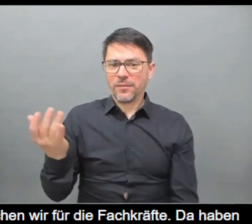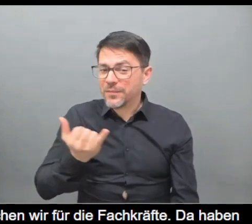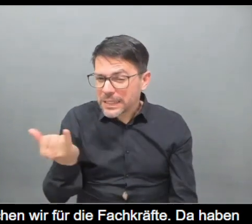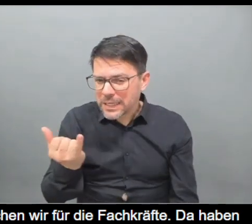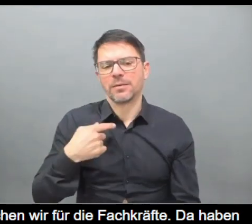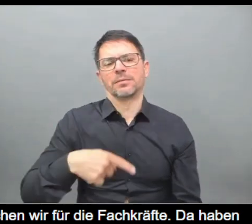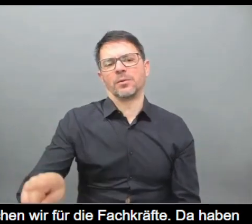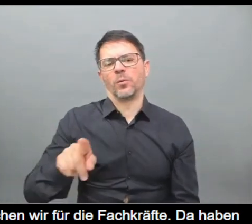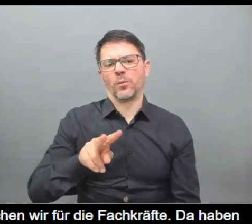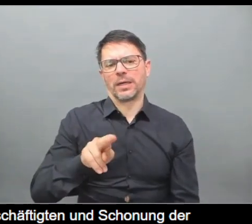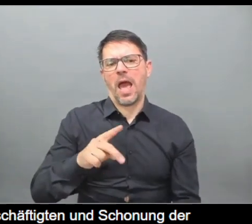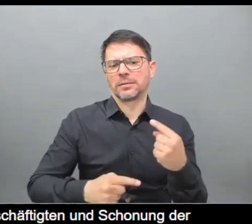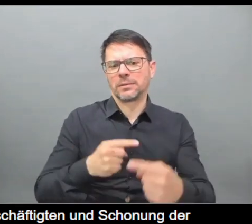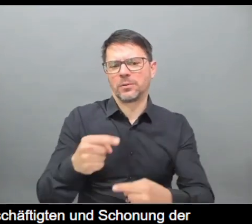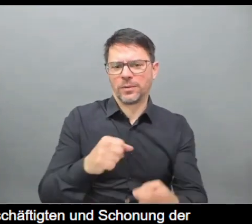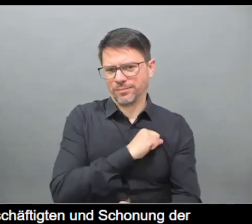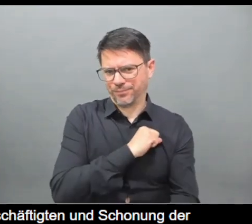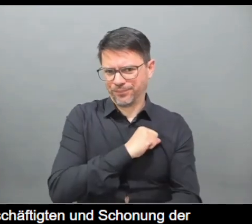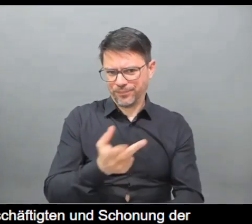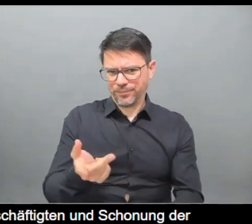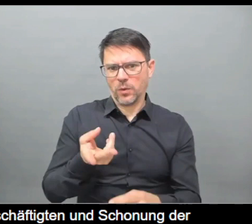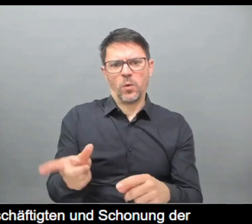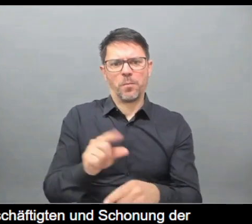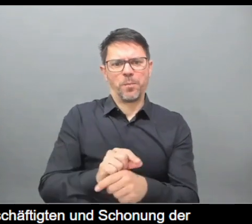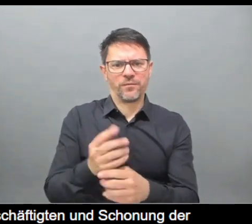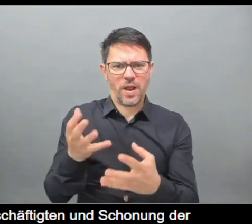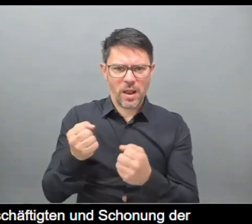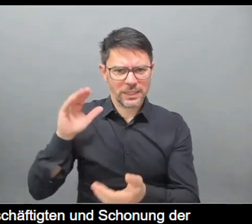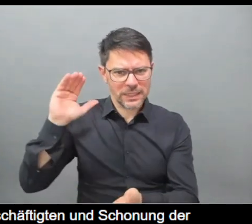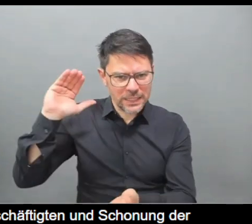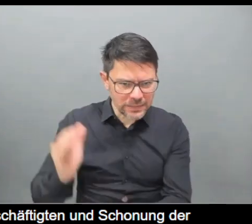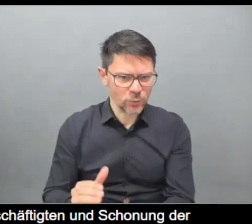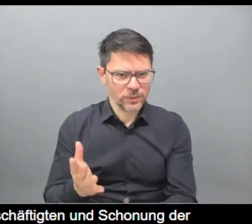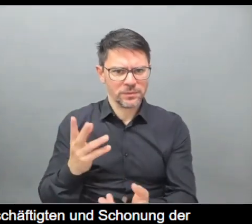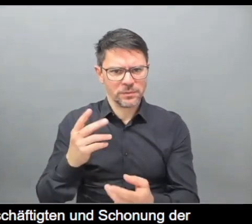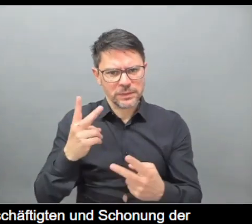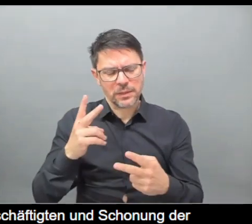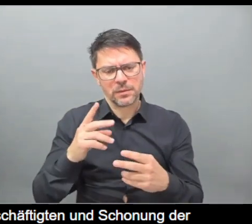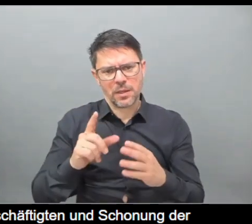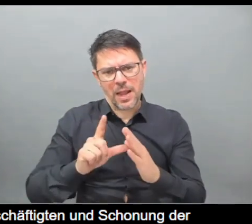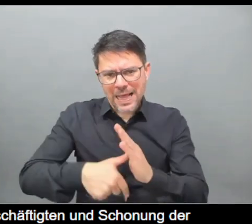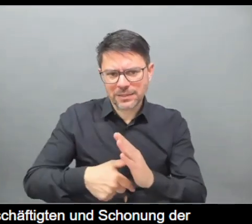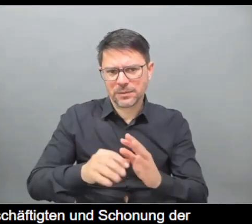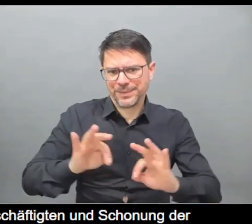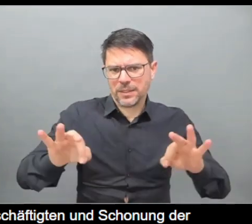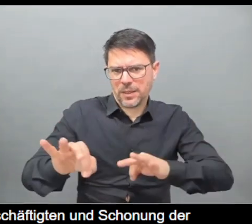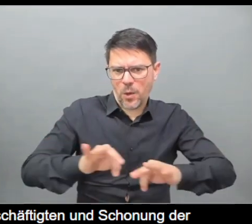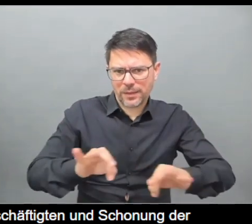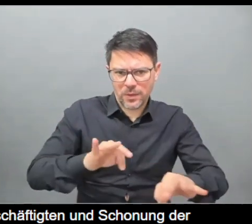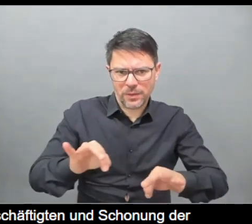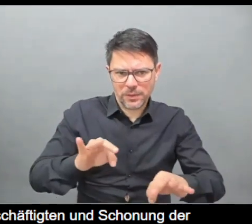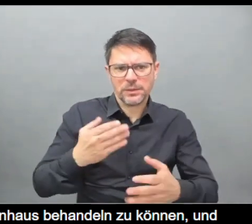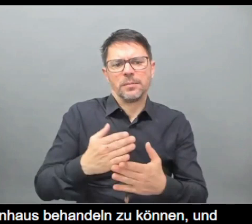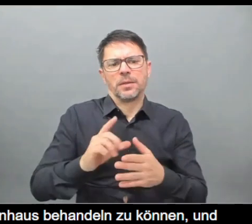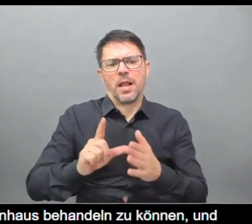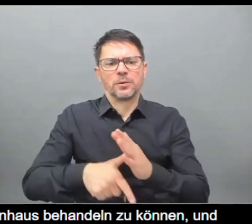Planung folgt. Das heißt, der Freistaat plant anhand dann idealerweise aus unserer Sicht von Leistungsgruppen,